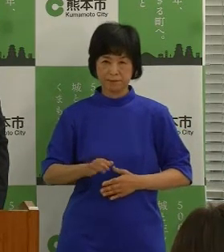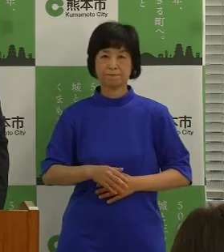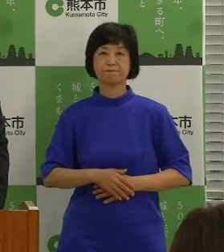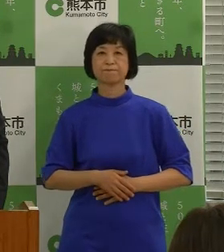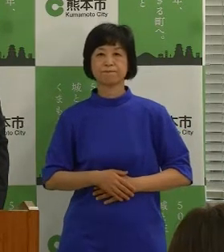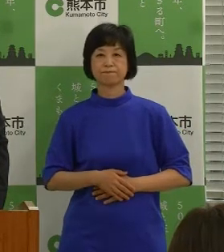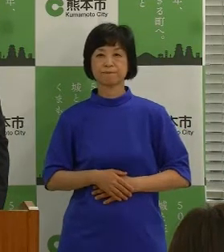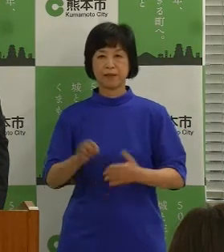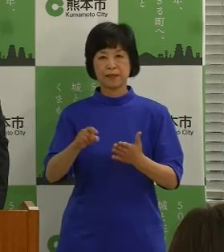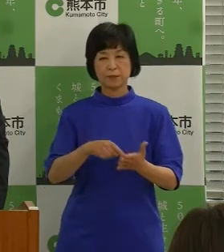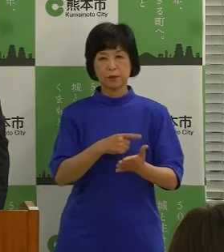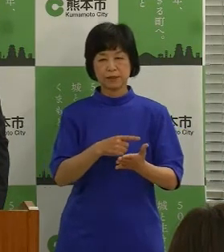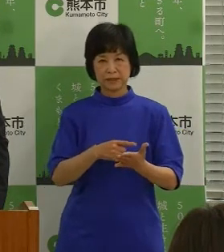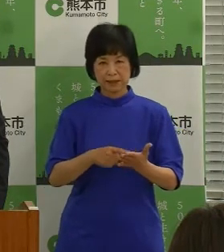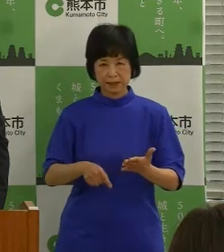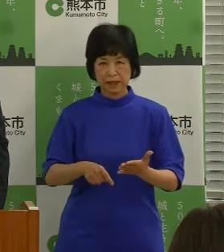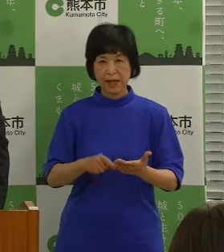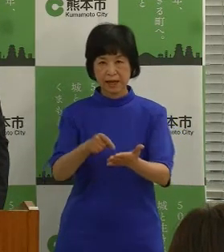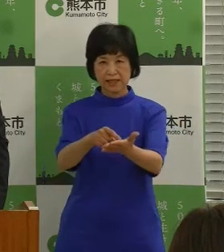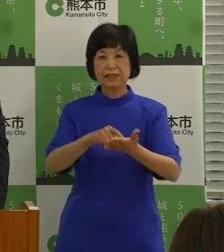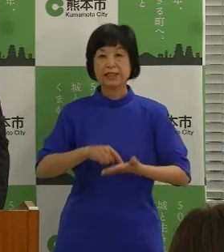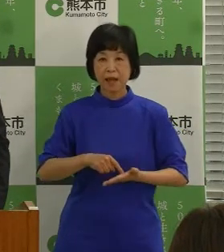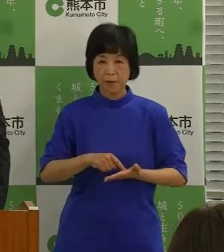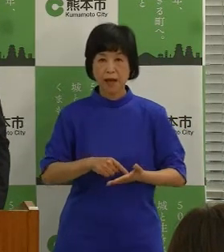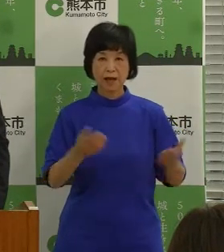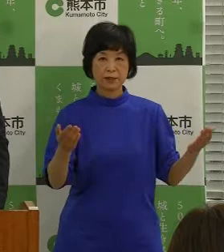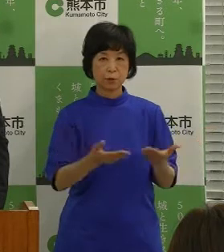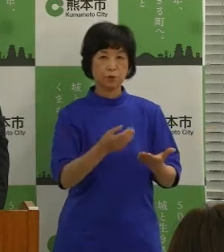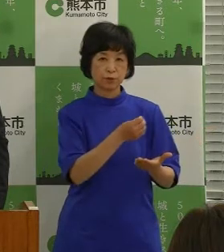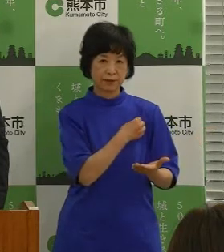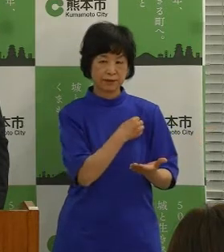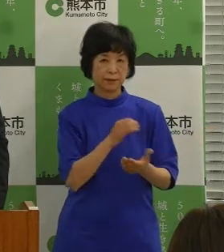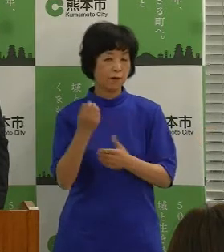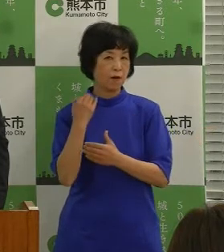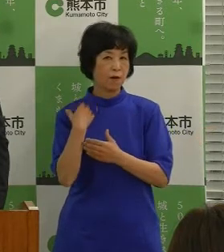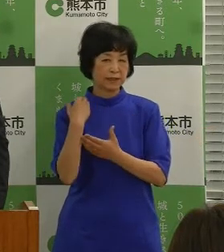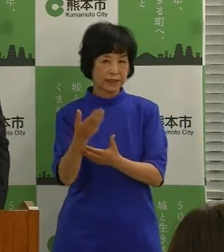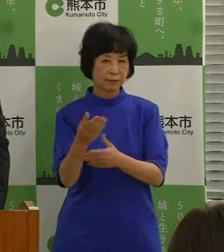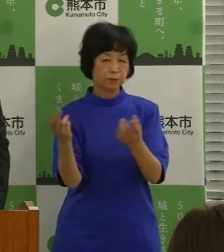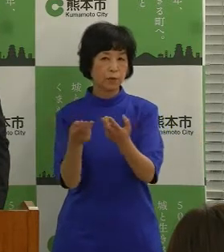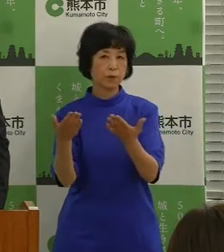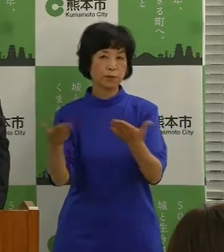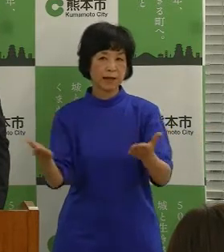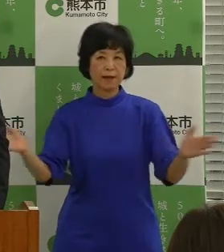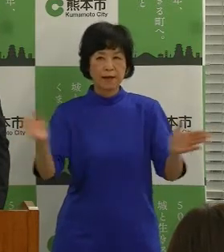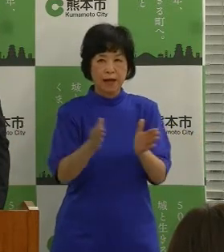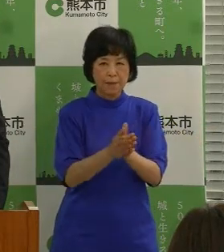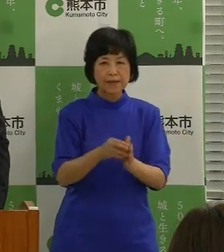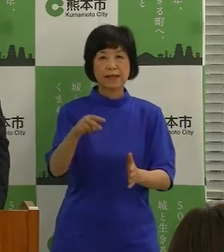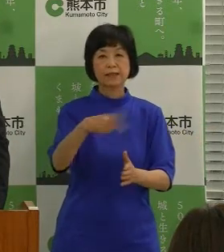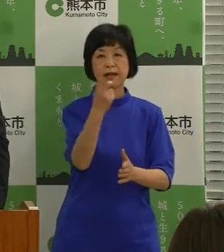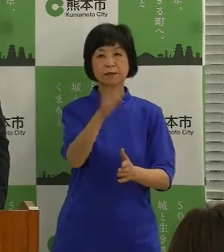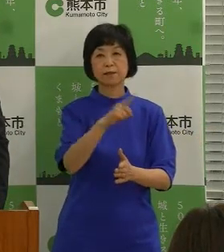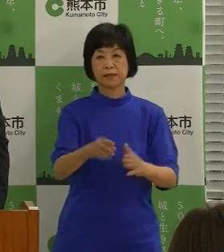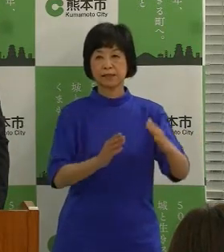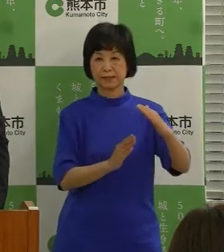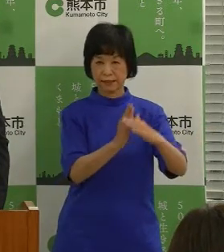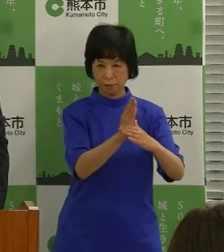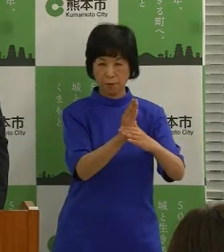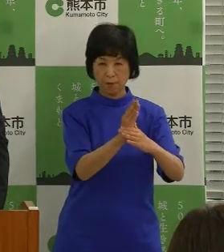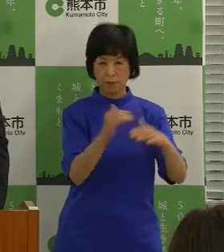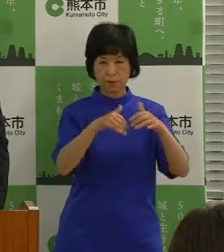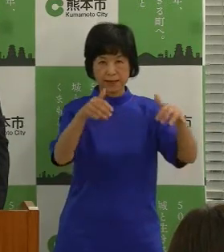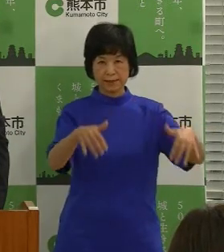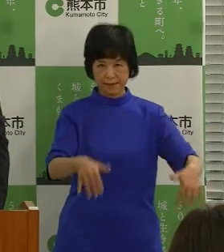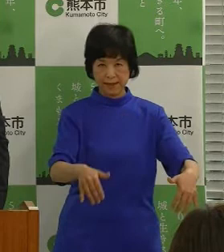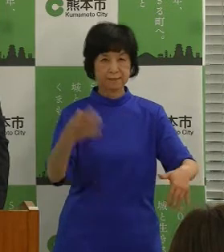理しました申請は職員と委託業者総勢約200人以上の体制により、